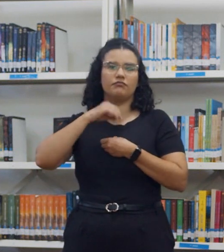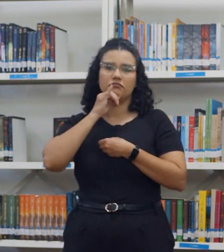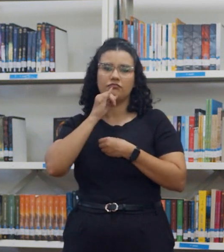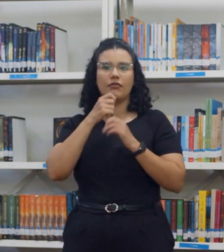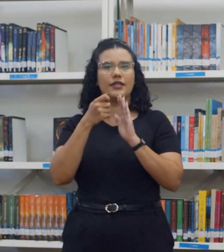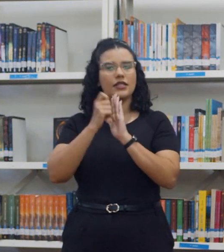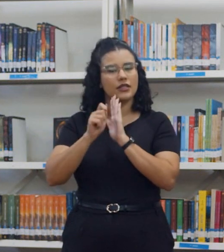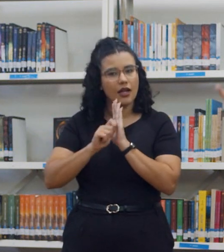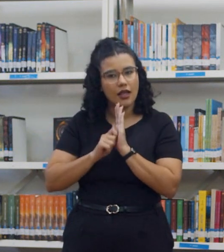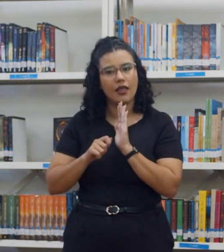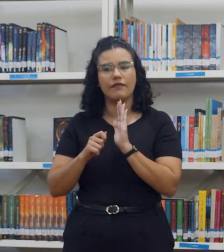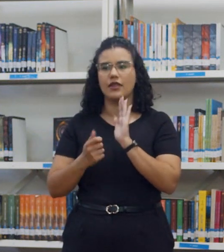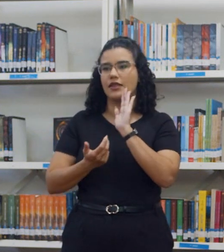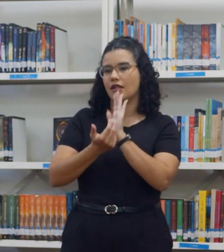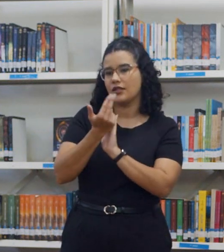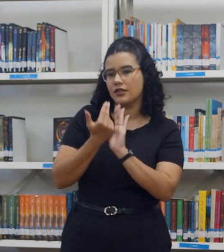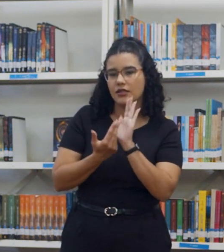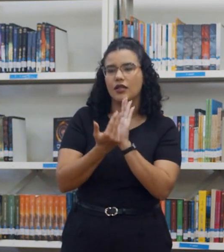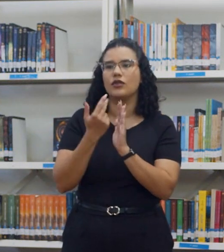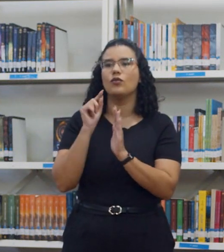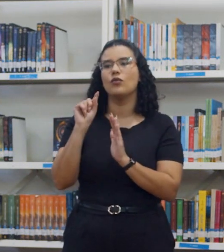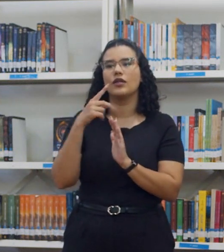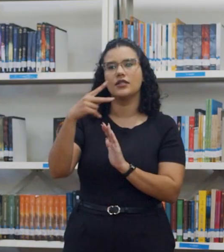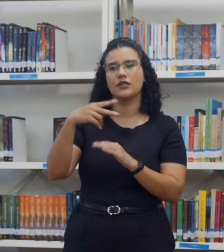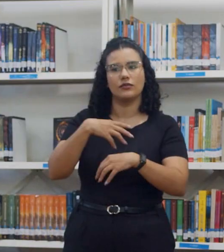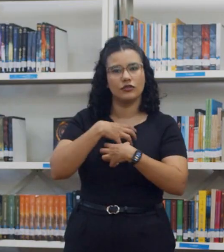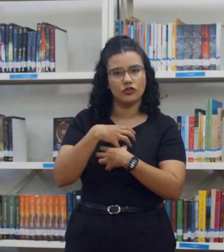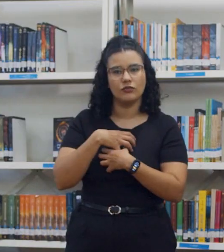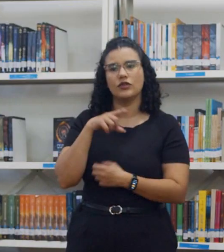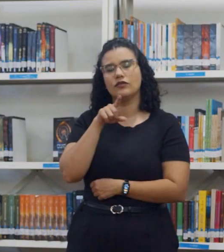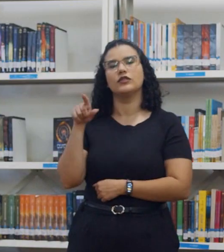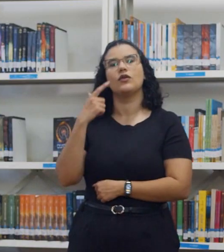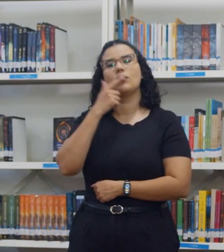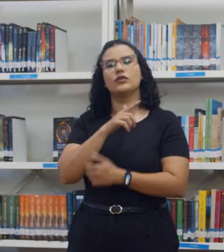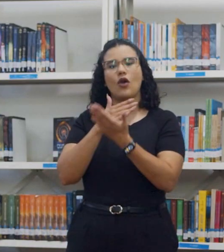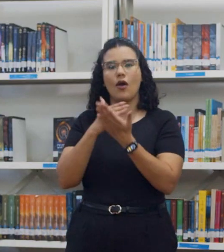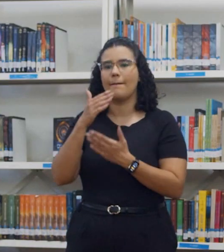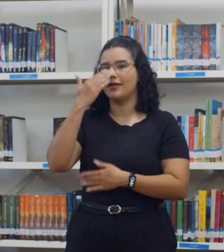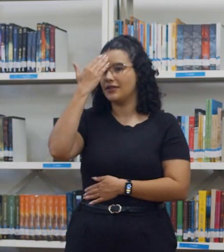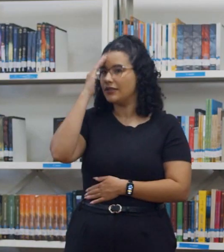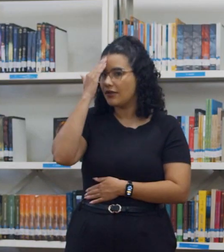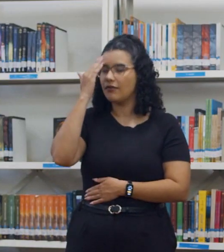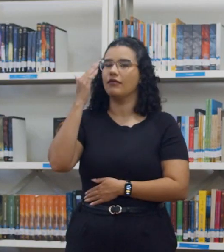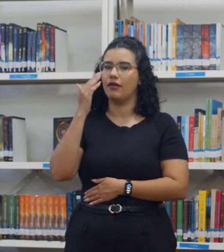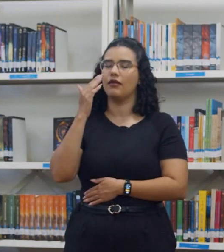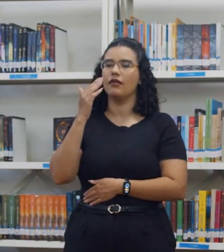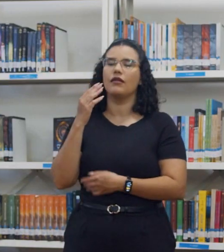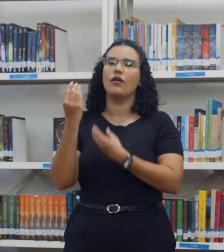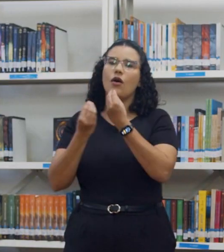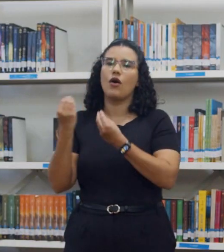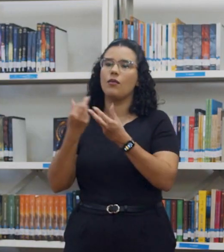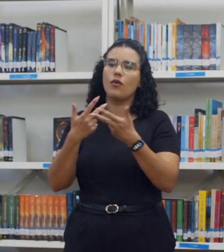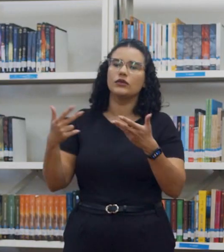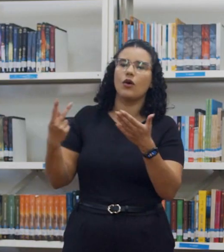escreve, desenha aquilo que você está sentindo, você consegue começar a entender melhor aquilo que está